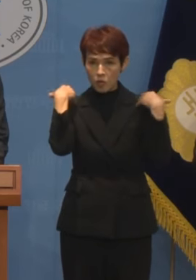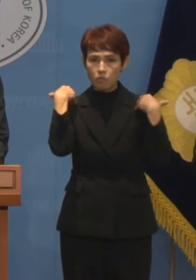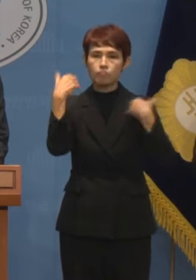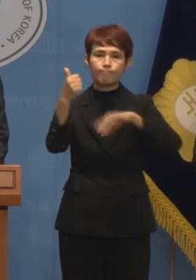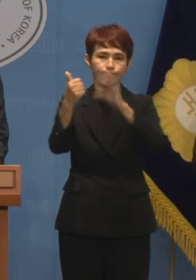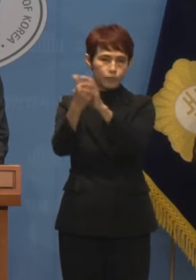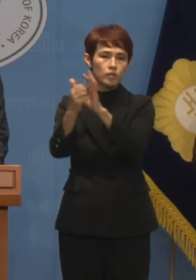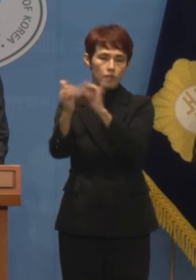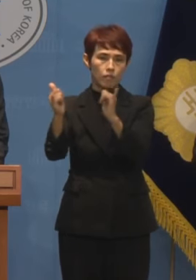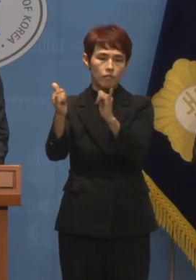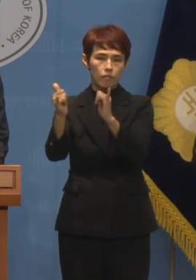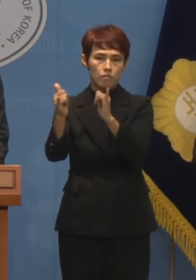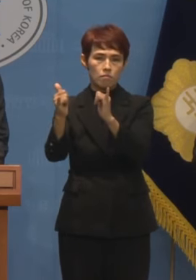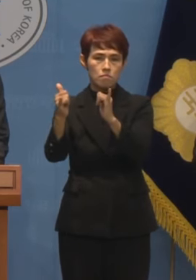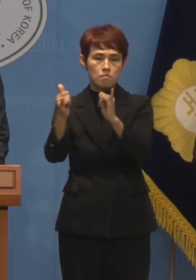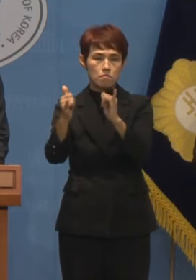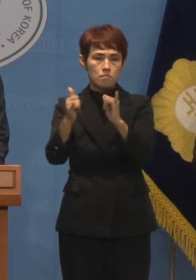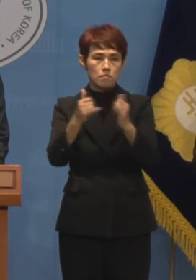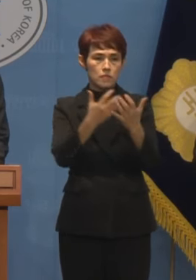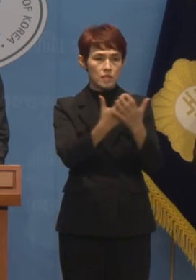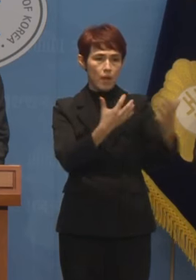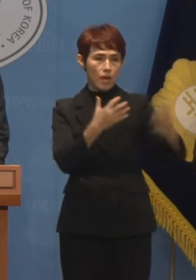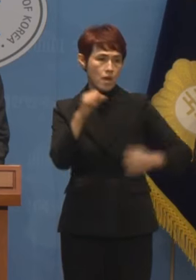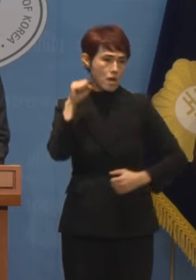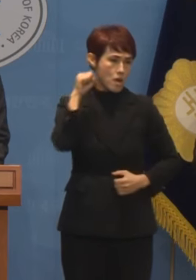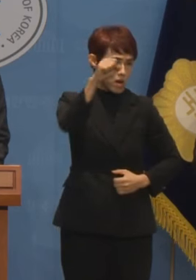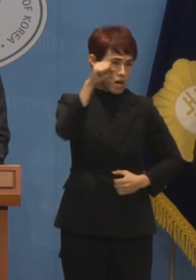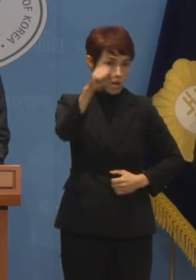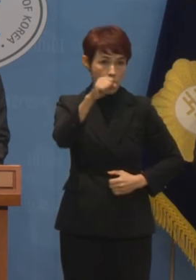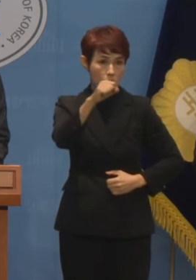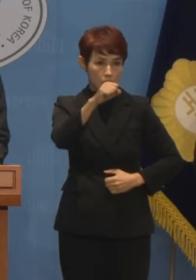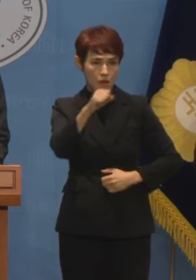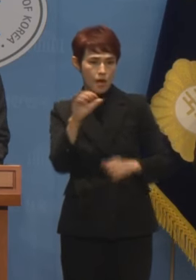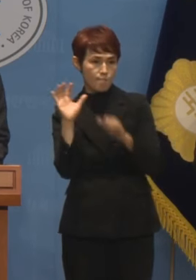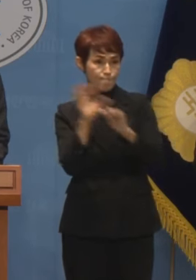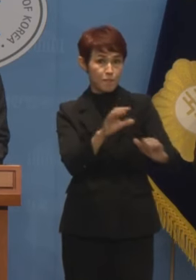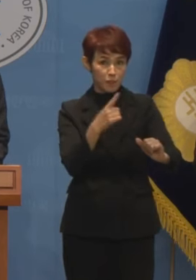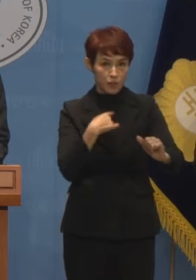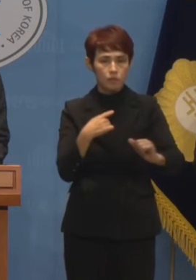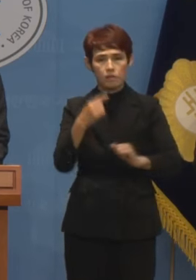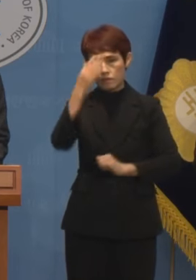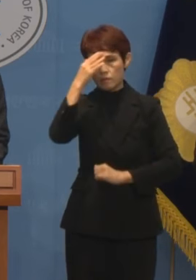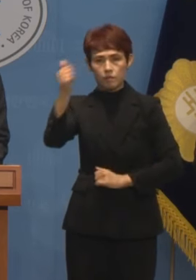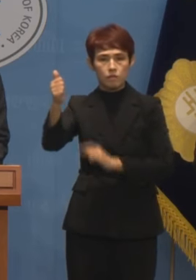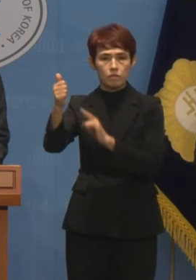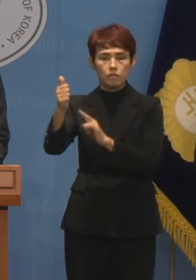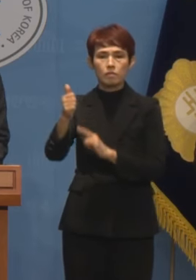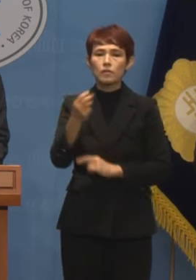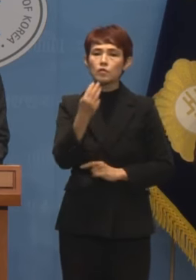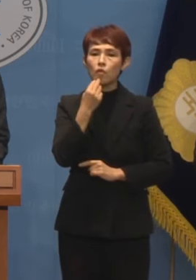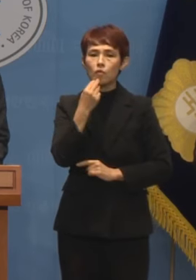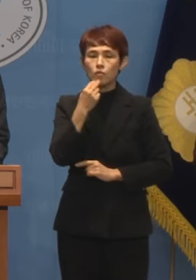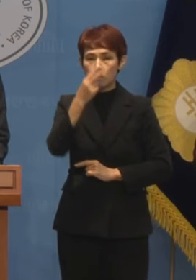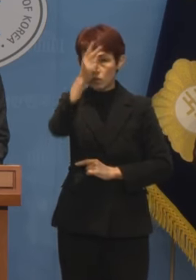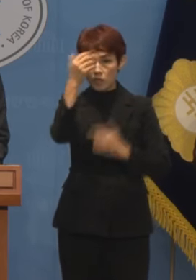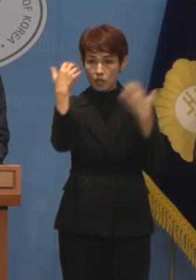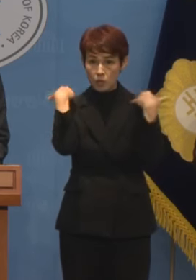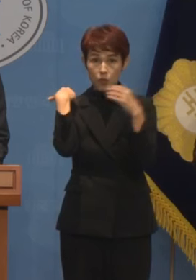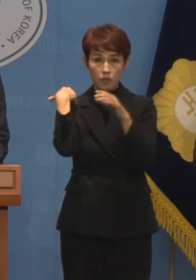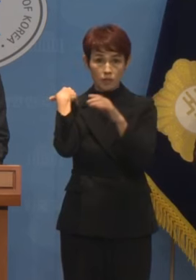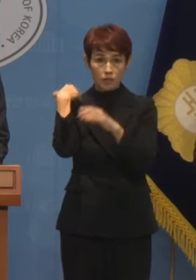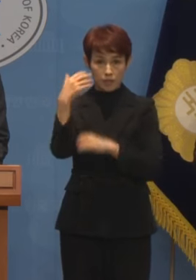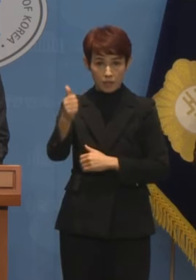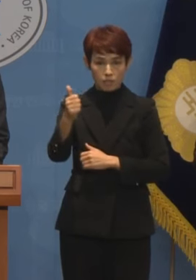및 시위 대응의 총지휘자였습니다. 두 번째, 김봉식 서울청장은 서울지역 경찰